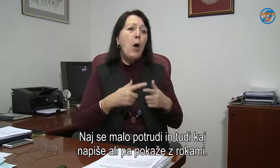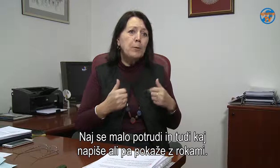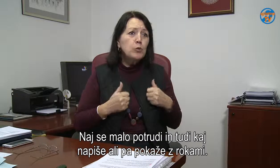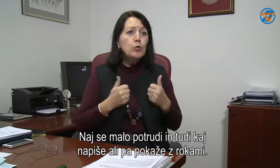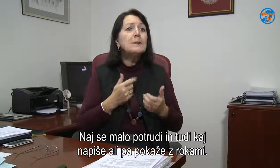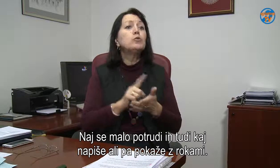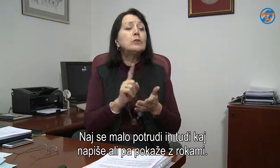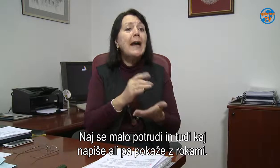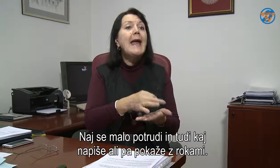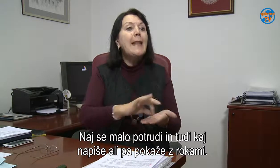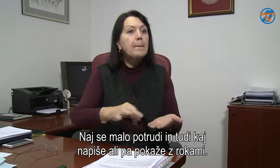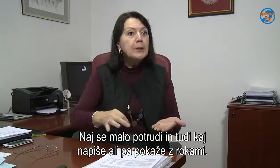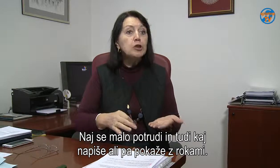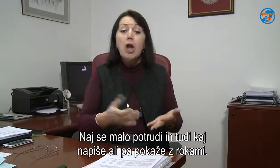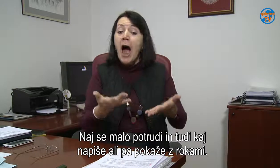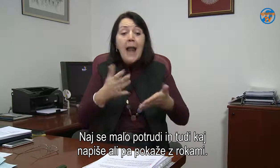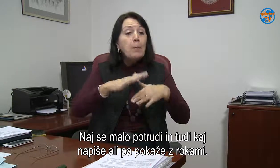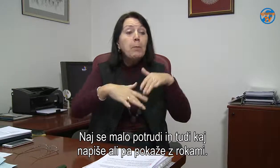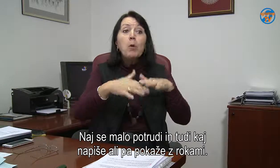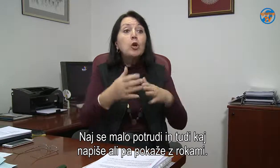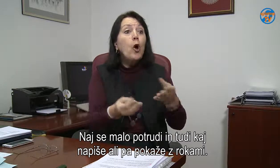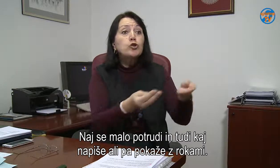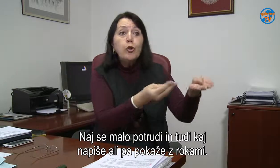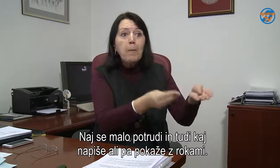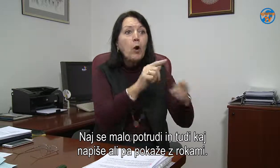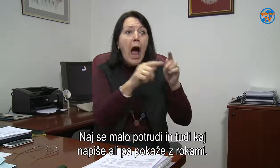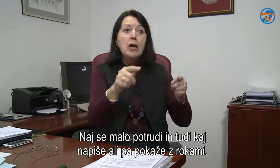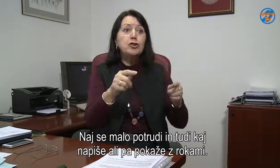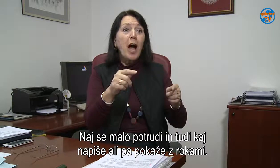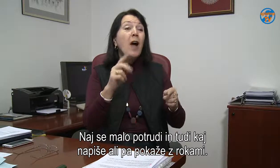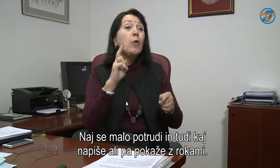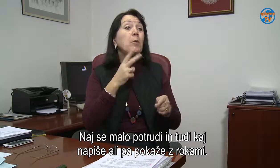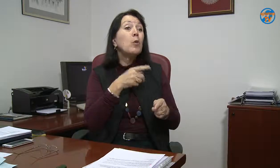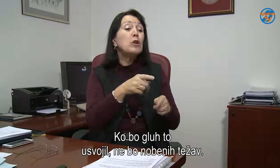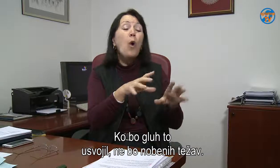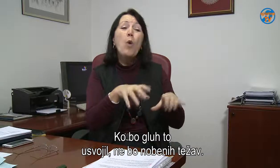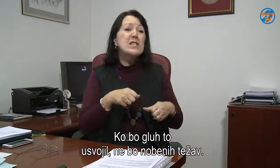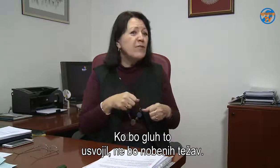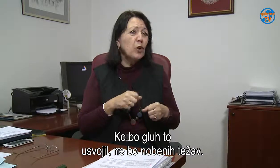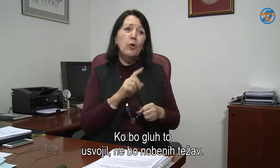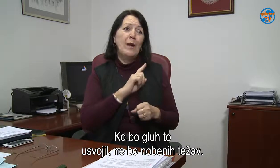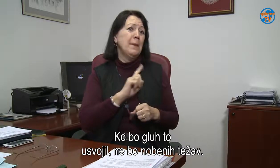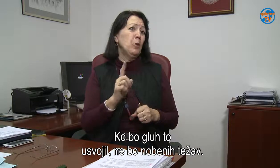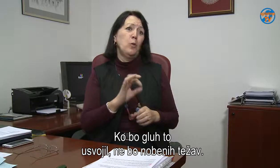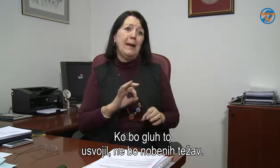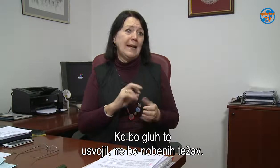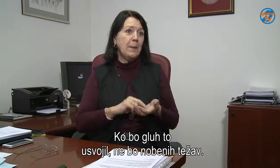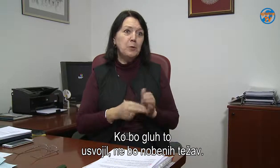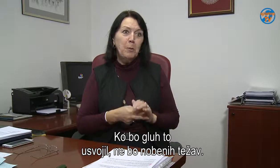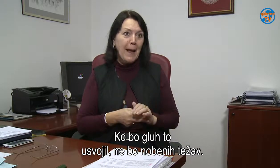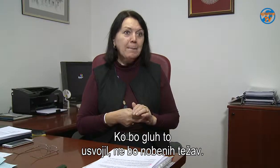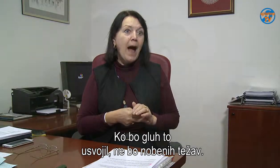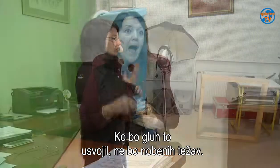se malo potrudim, da se nekaj napiše, ali mu poročno pokaže, ko pogledajo svojo, ne bo